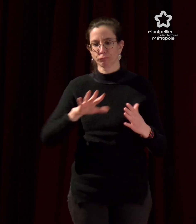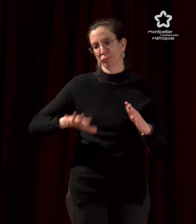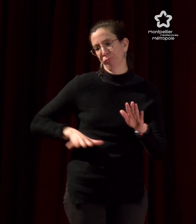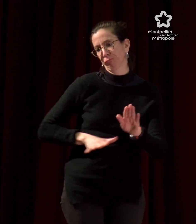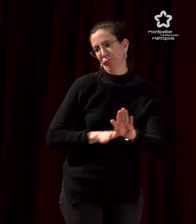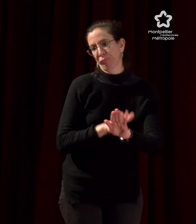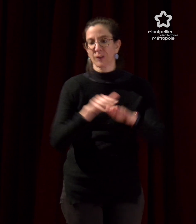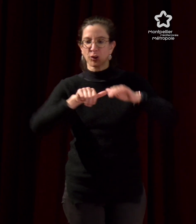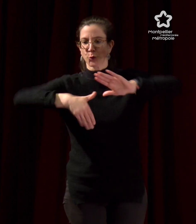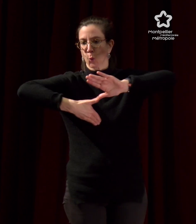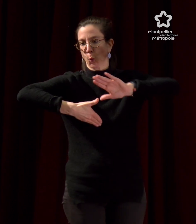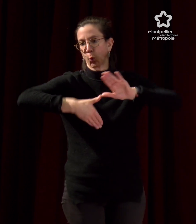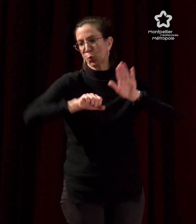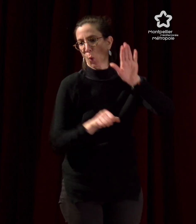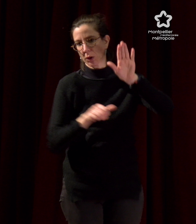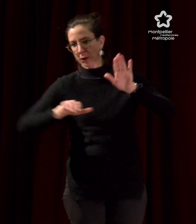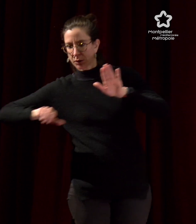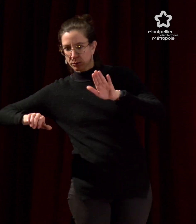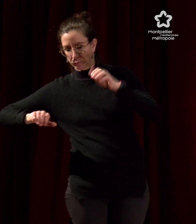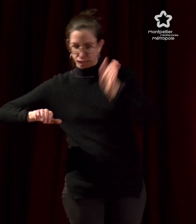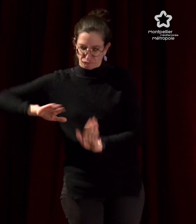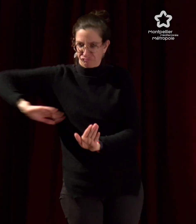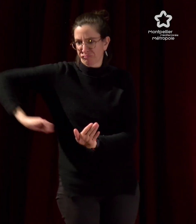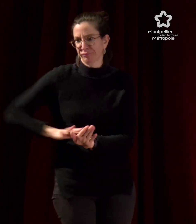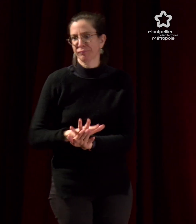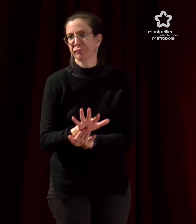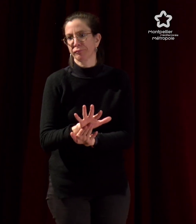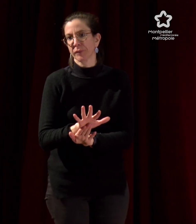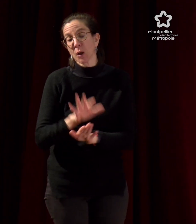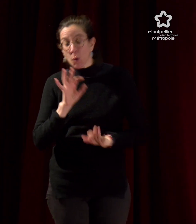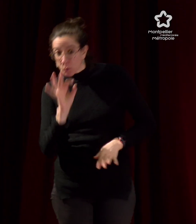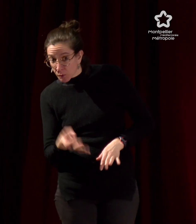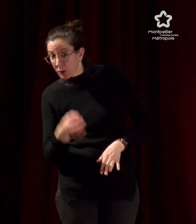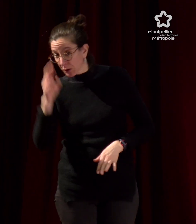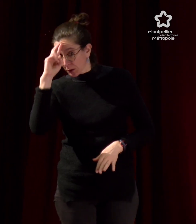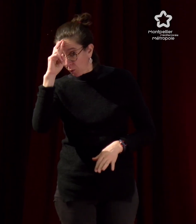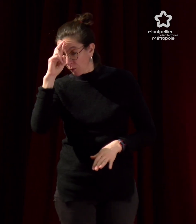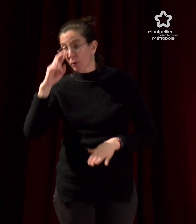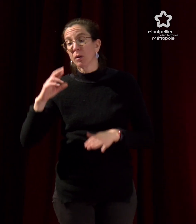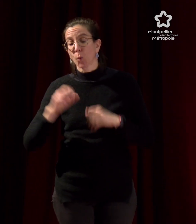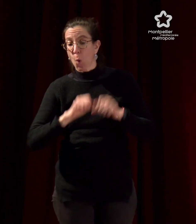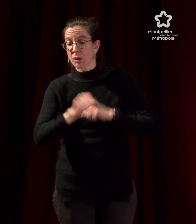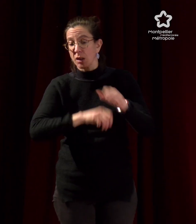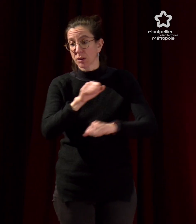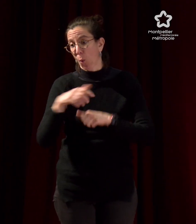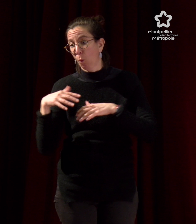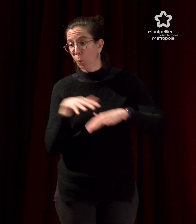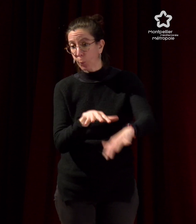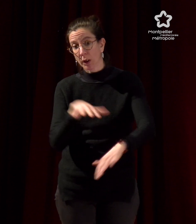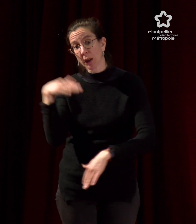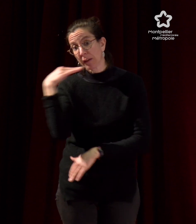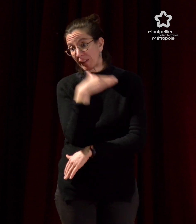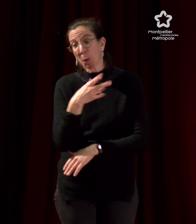jusqu'au sud de l'Amérique. Donc quelque part, vous avez raison, la colonisation de l'Amérique est plus rapide que même l'arrivée des agriculteurs